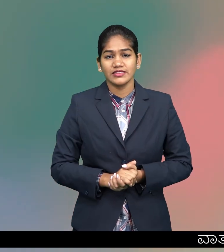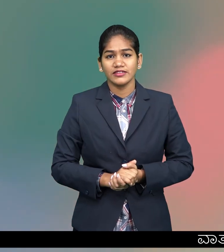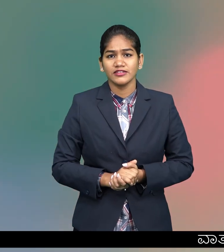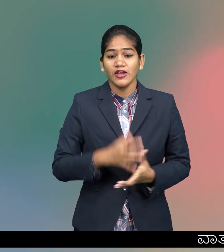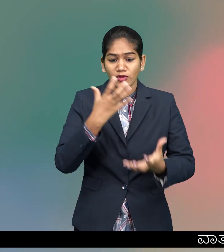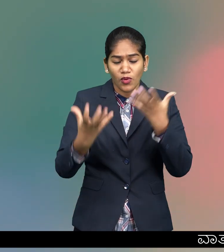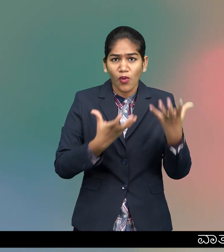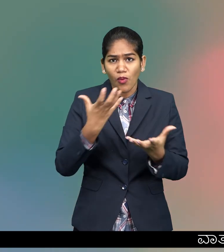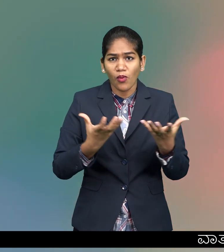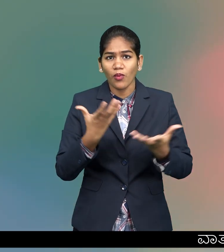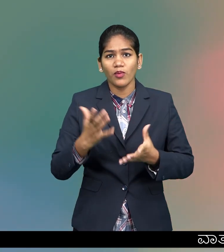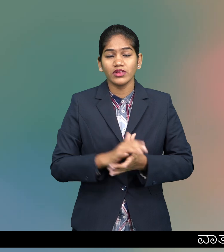ಸ್ಥಿತಿ.